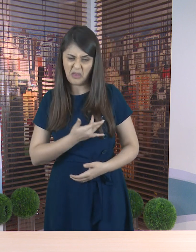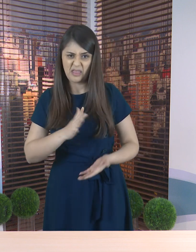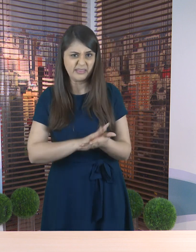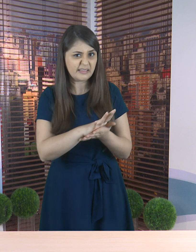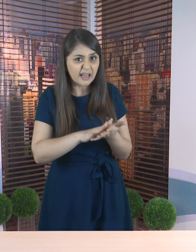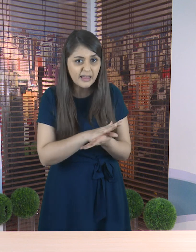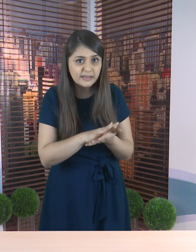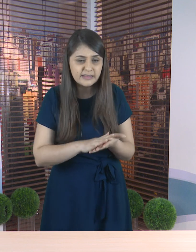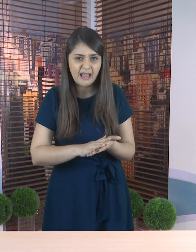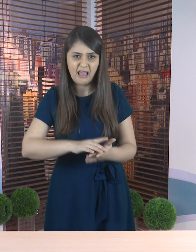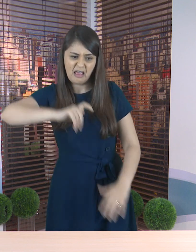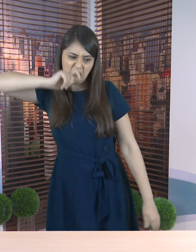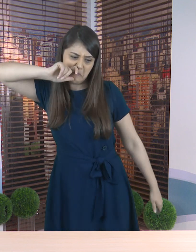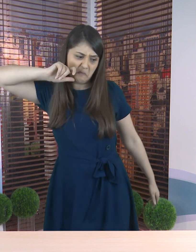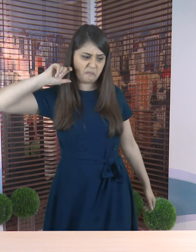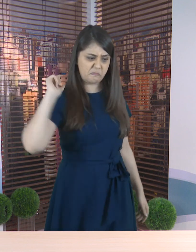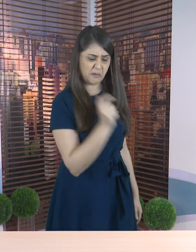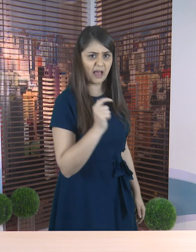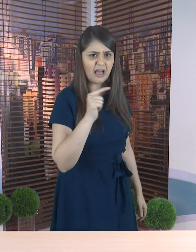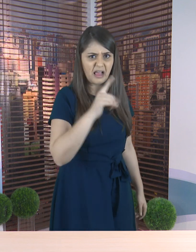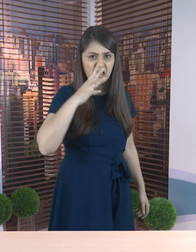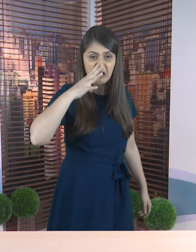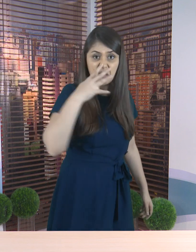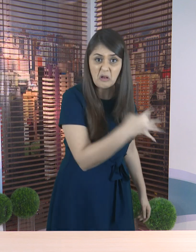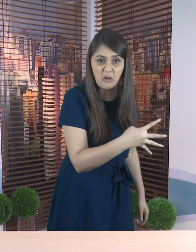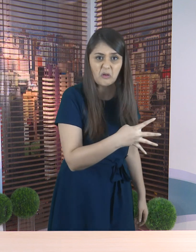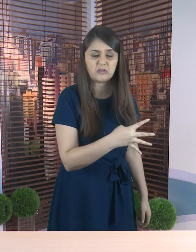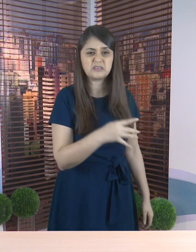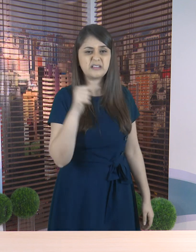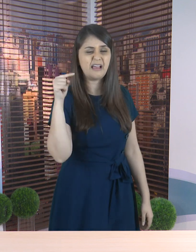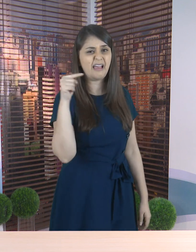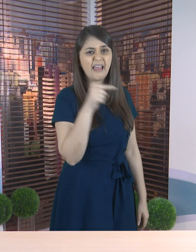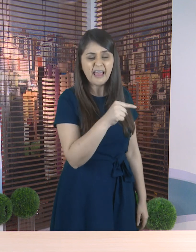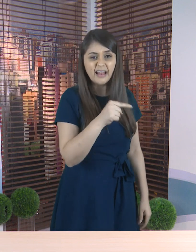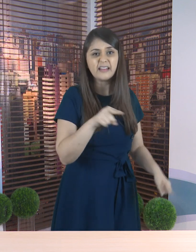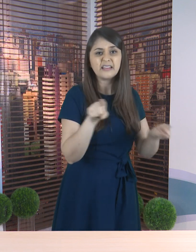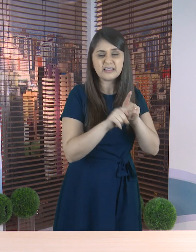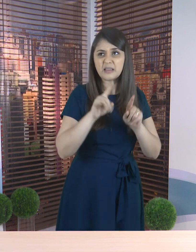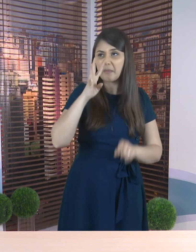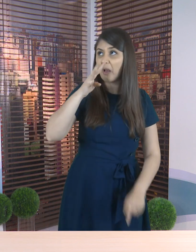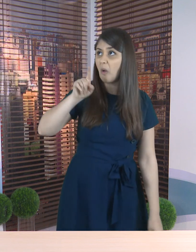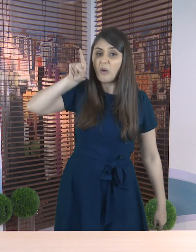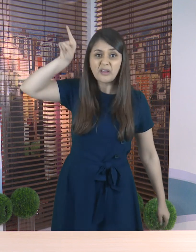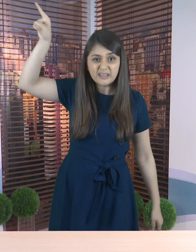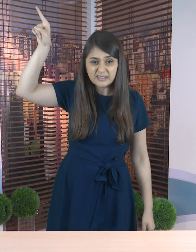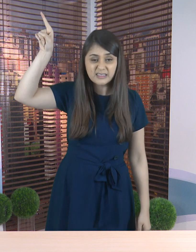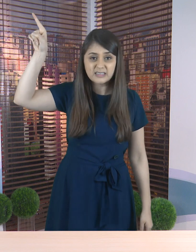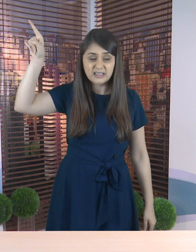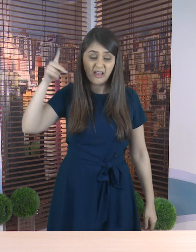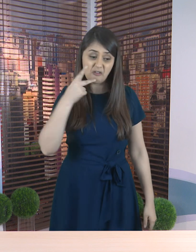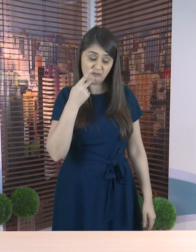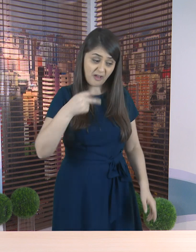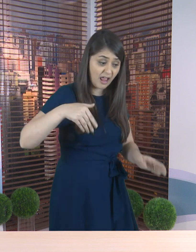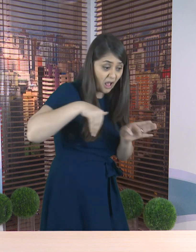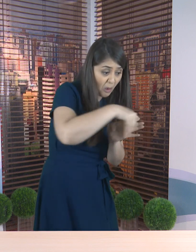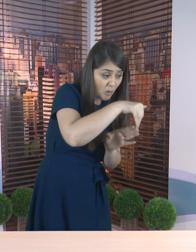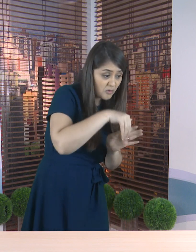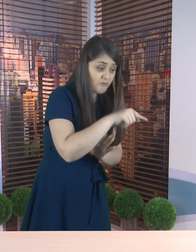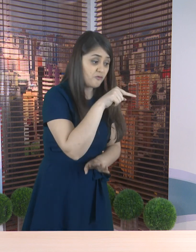voltar-se para Deus. No capítulo 11, encontramos Zofar tentando lembrar ao patriarca que Deus